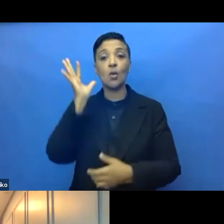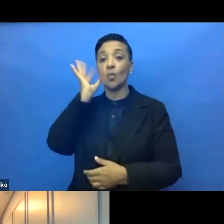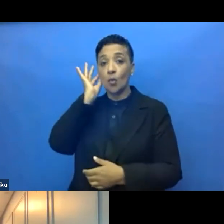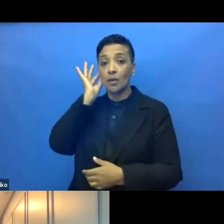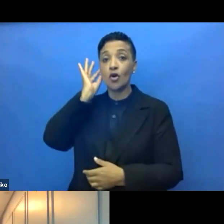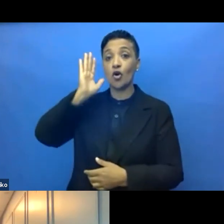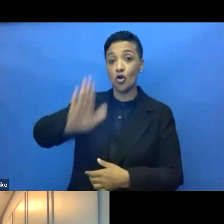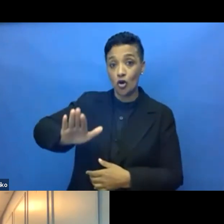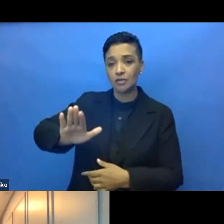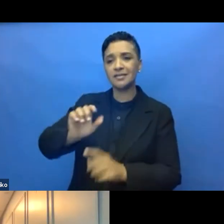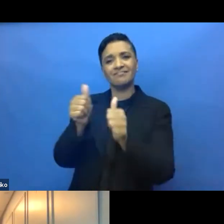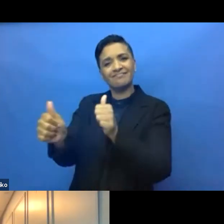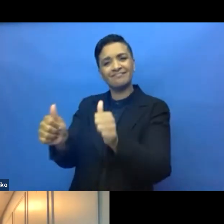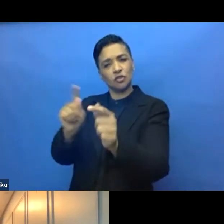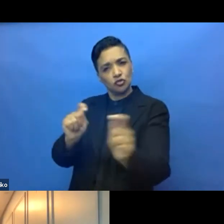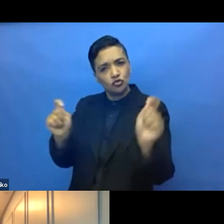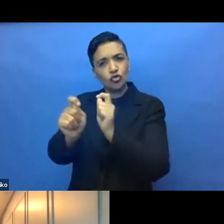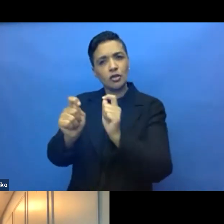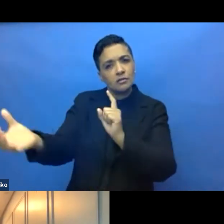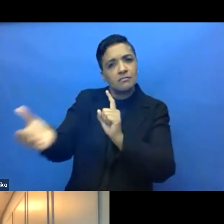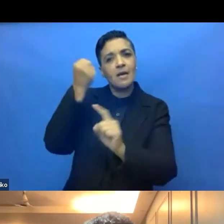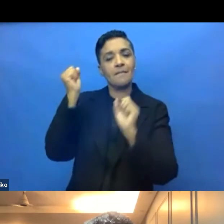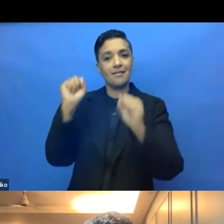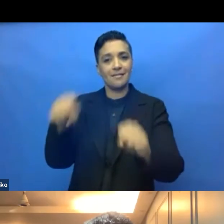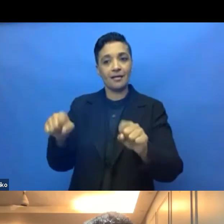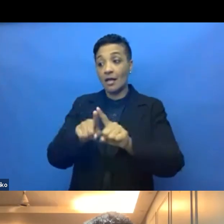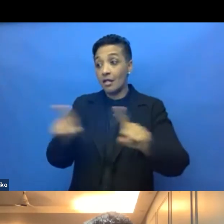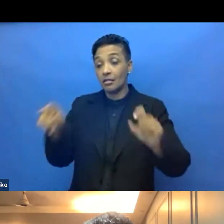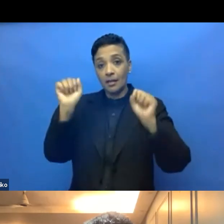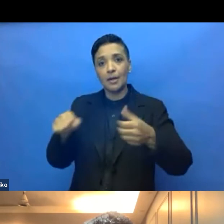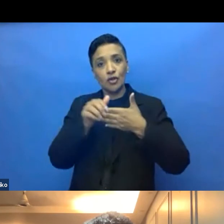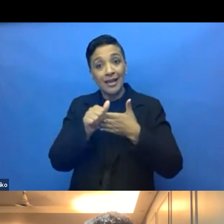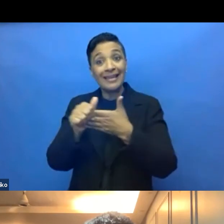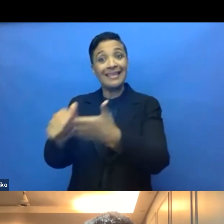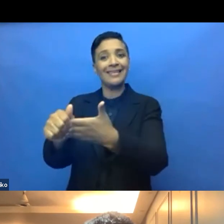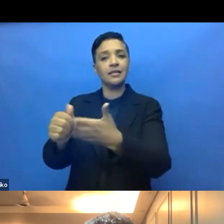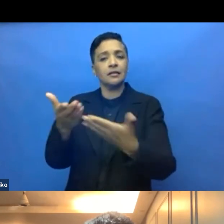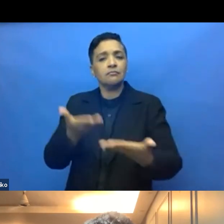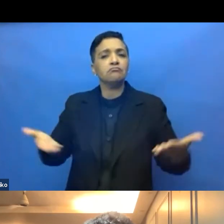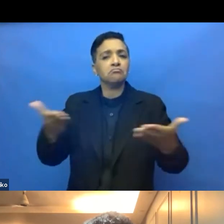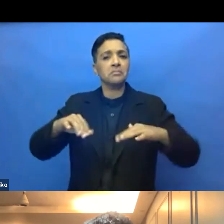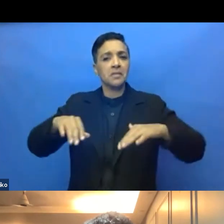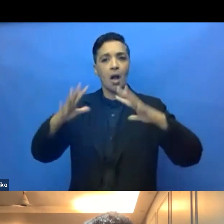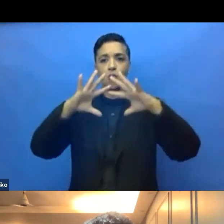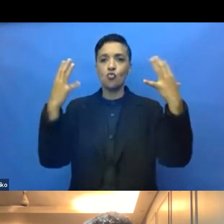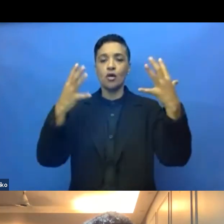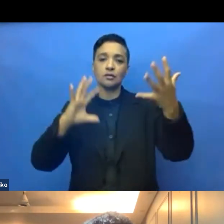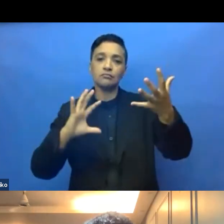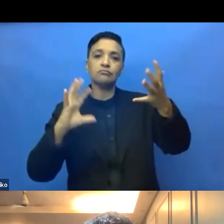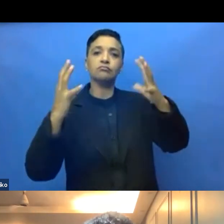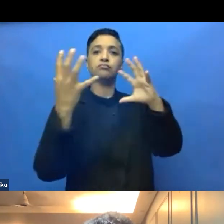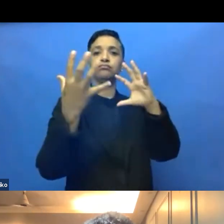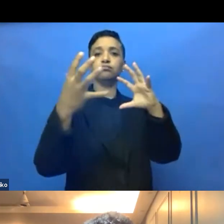handicap, surtout les femmes et les filles, sont des agents de changement. Il faut voir la situation comme ça parce